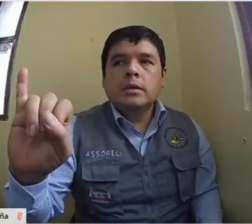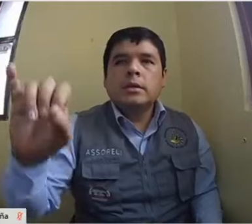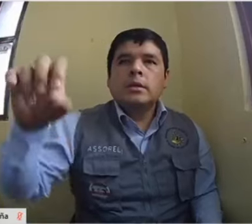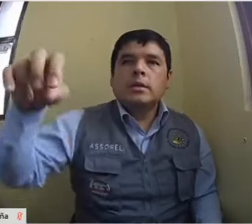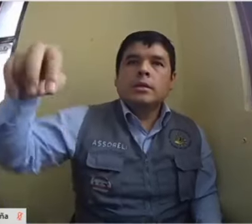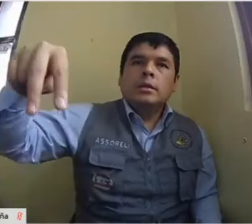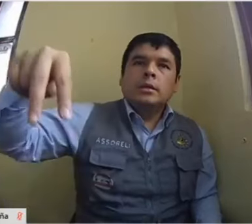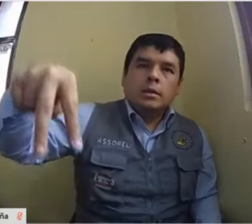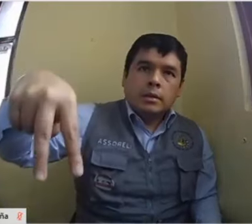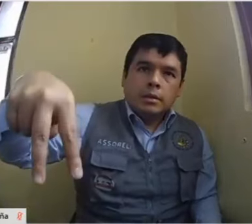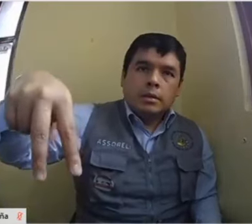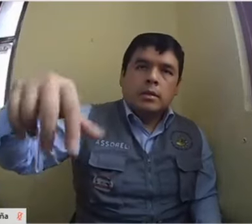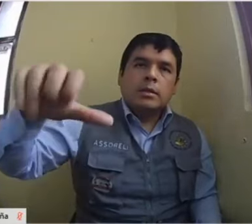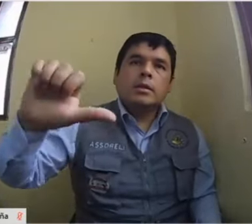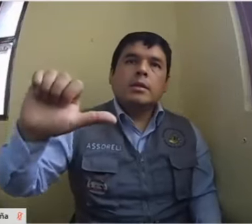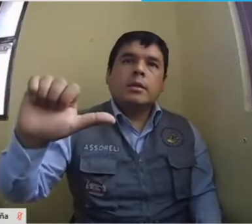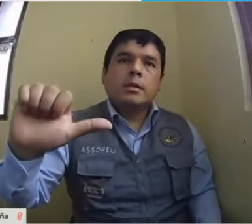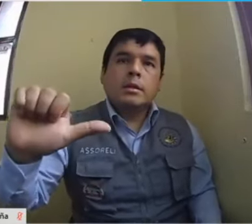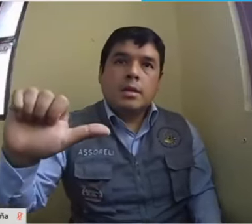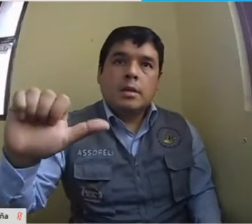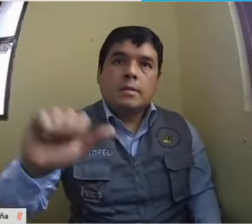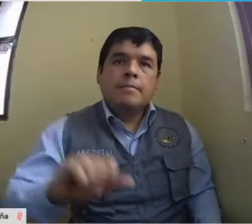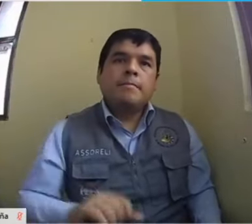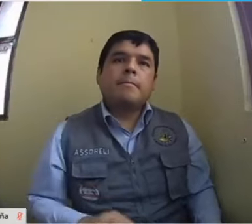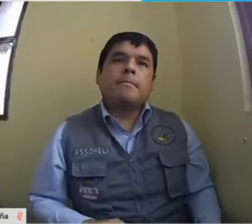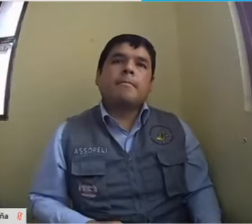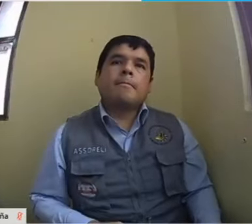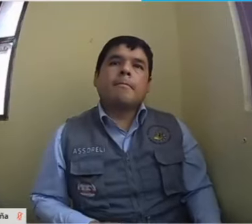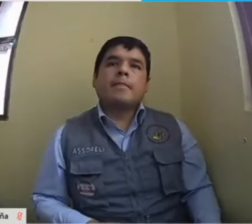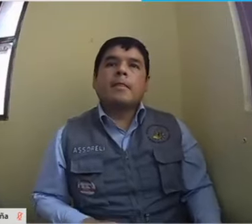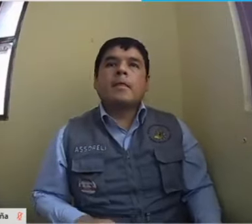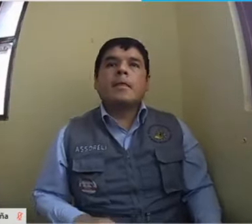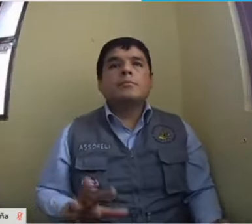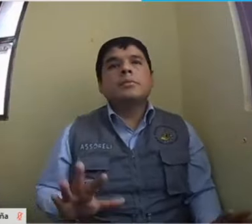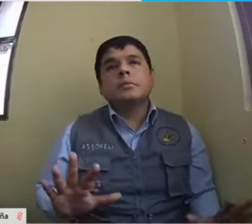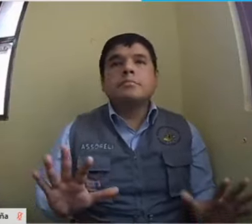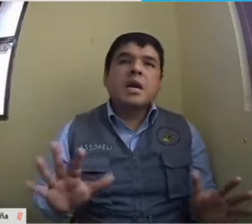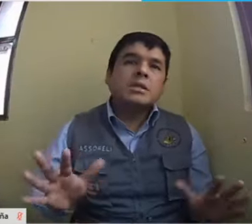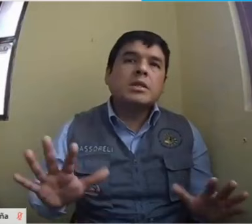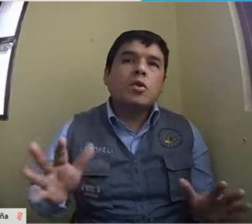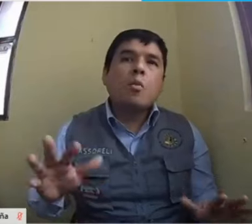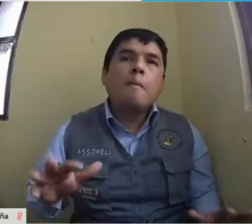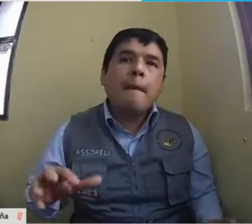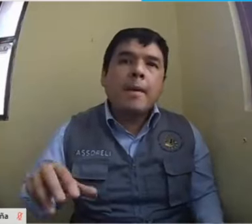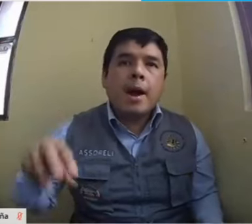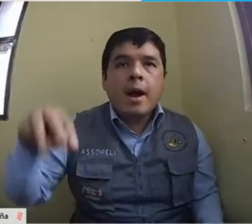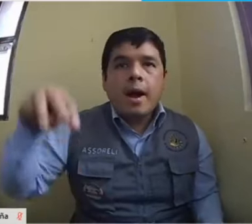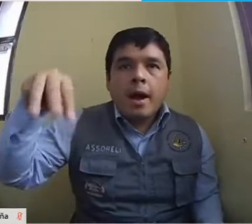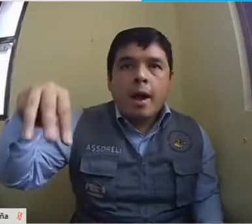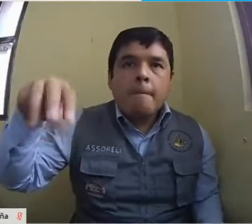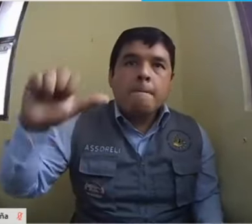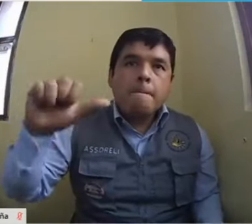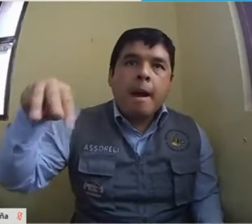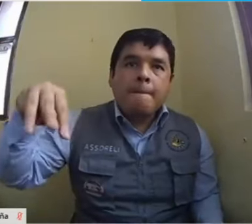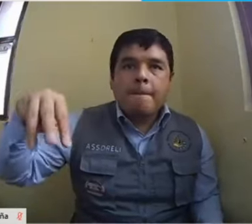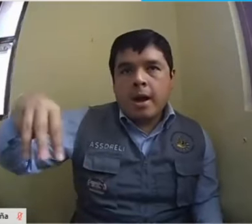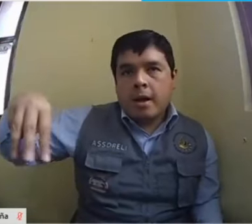A ver si identifican la seña, la palabra. Madrina, perfecto, muy bien. Parecido a